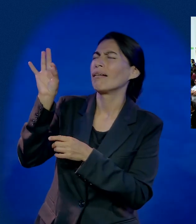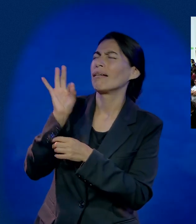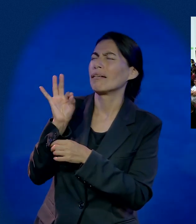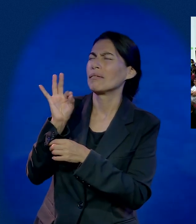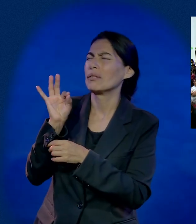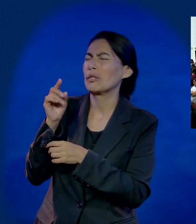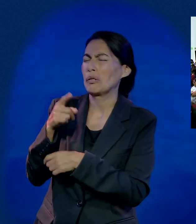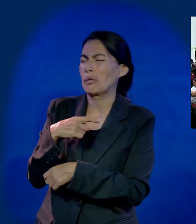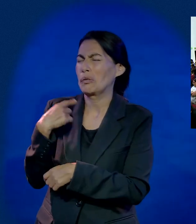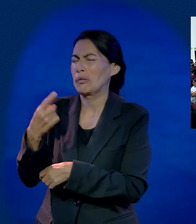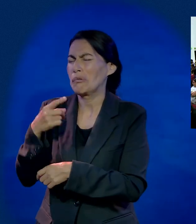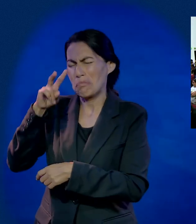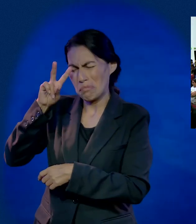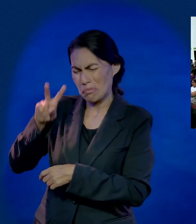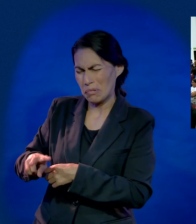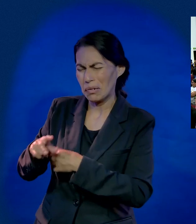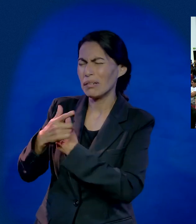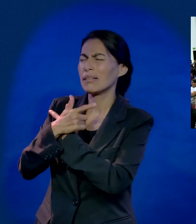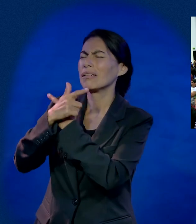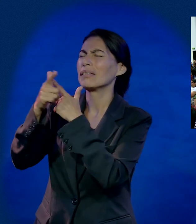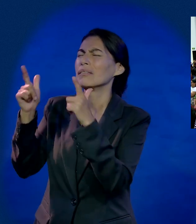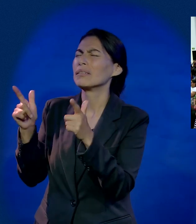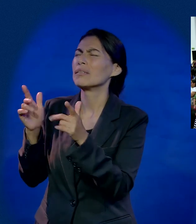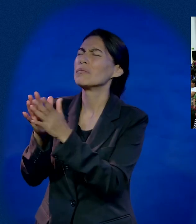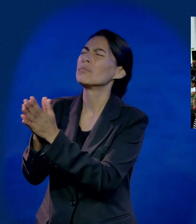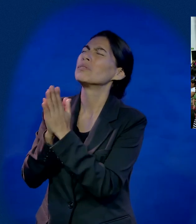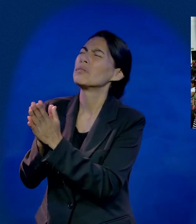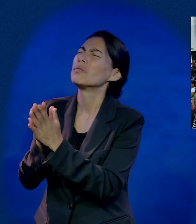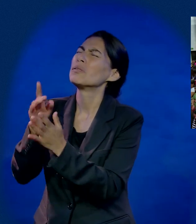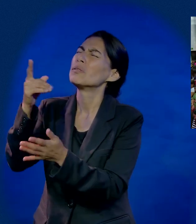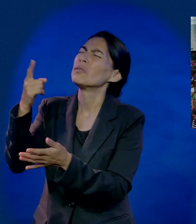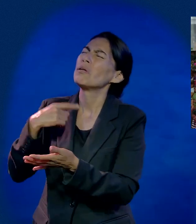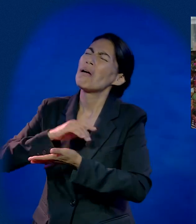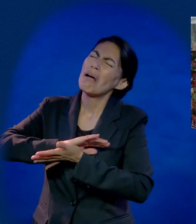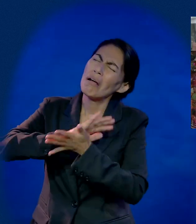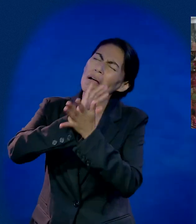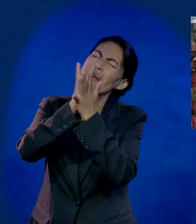elegir Déjanos elegir por ti. Para que seamos verdaderamente,